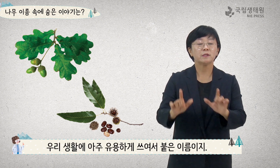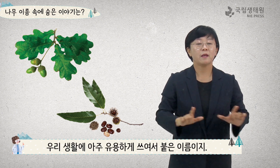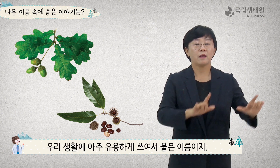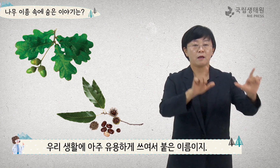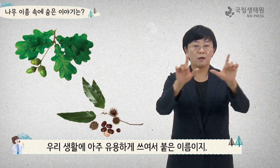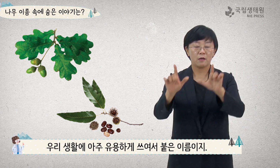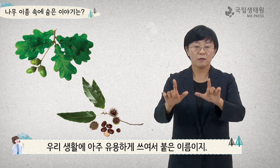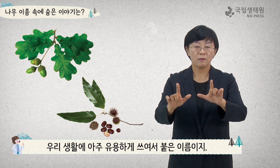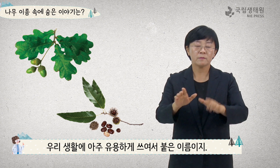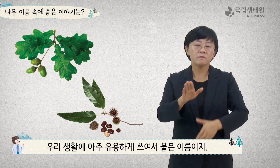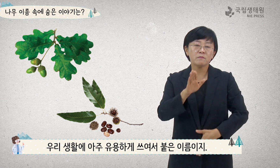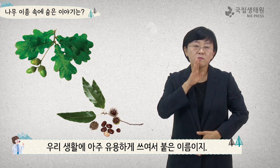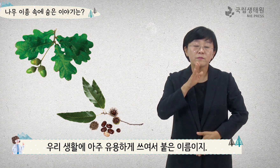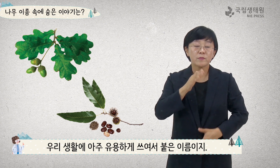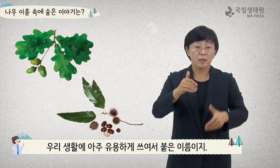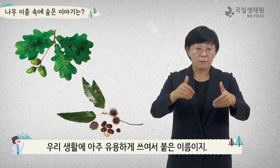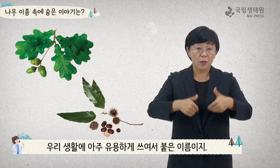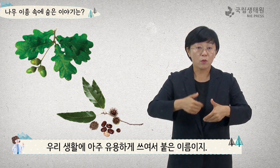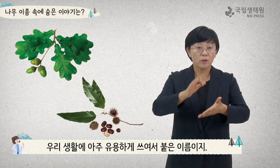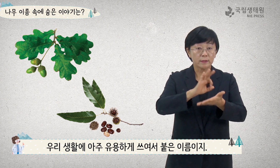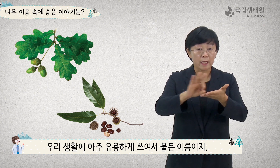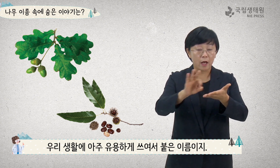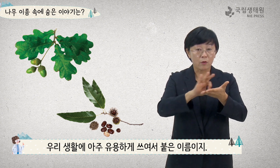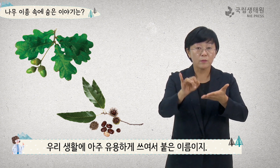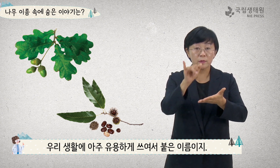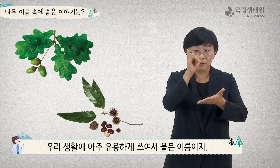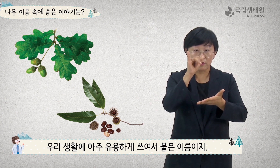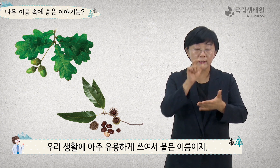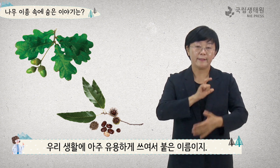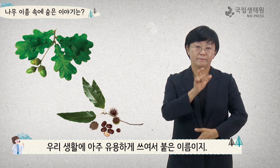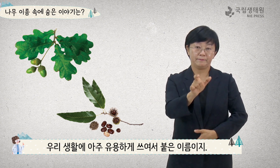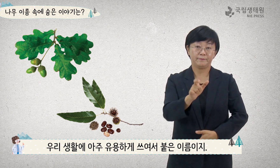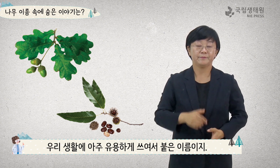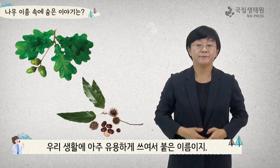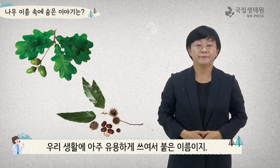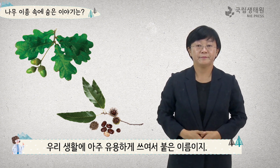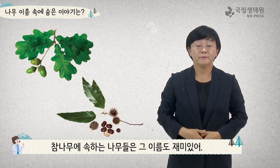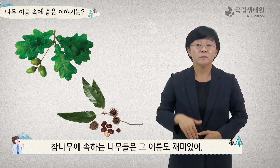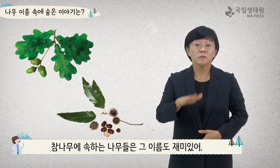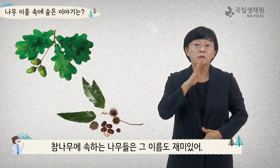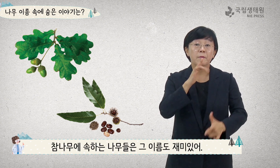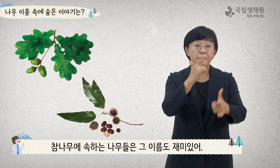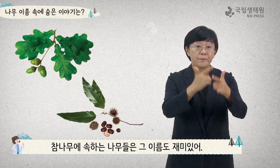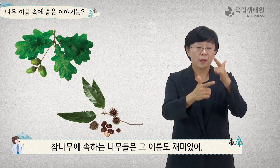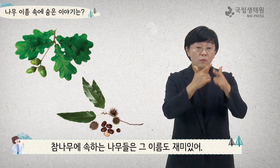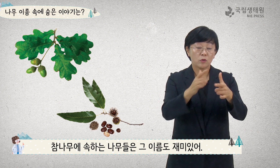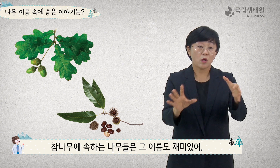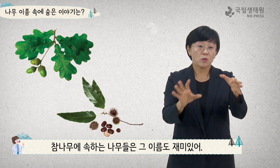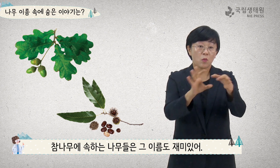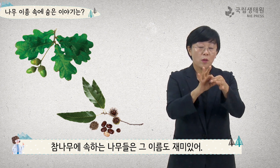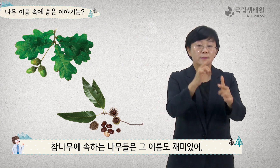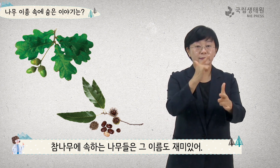우리 생활에 아주 유용하게 쓰여서 붙은 이름이지. 참나무에 속하는 나무들은 그